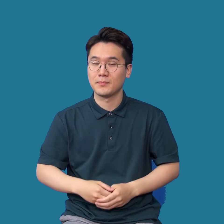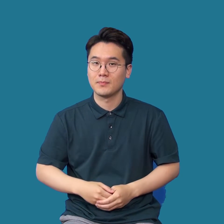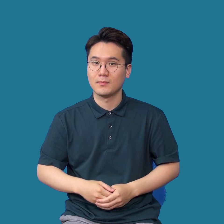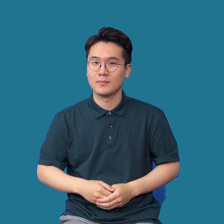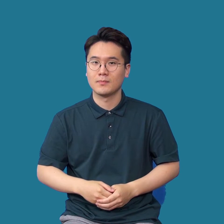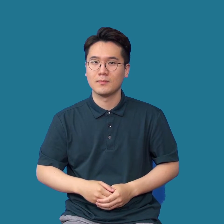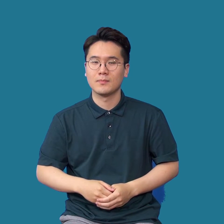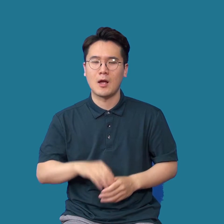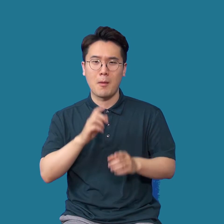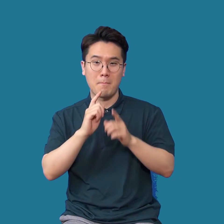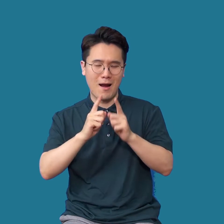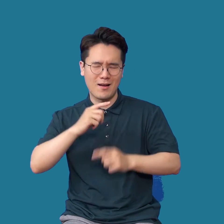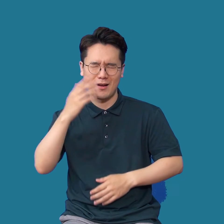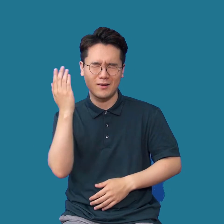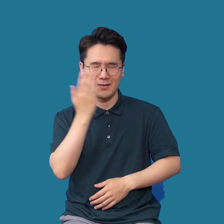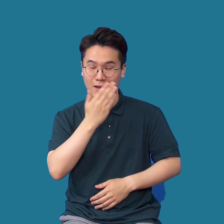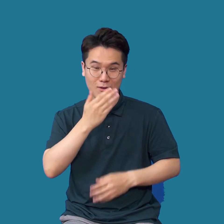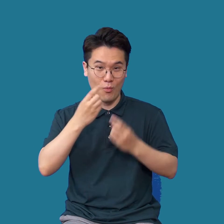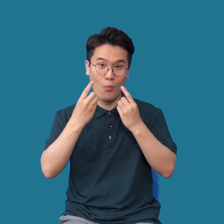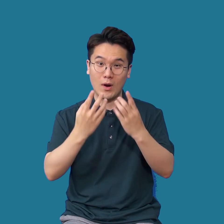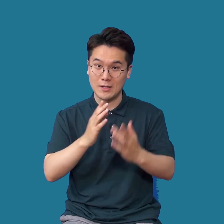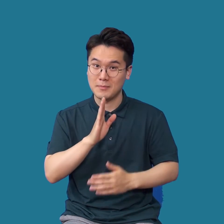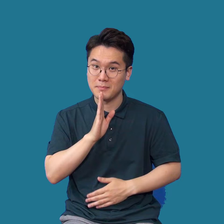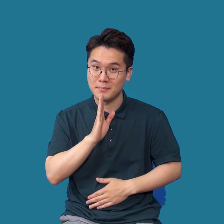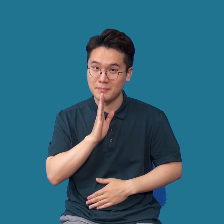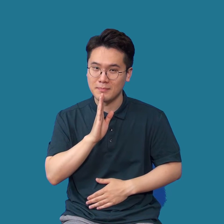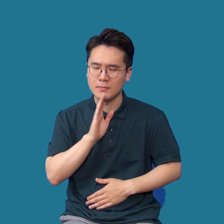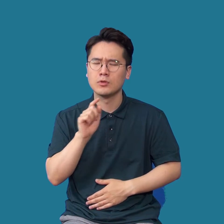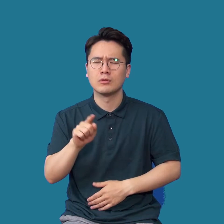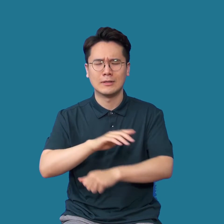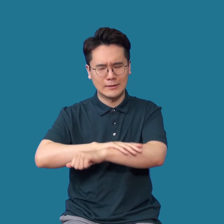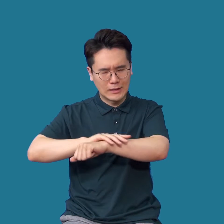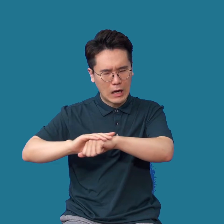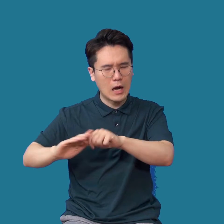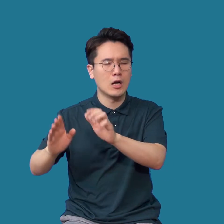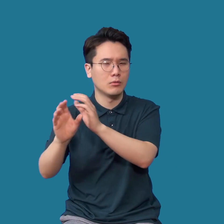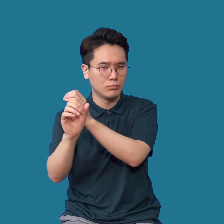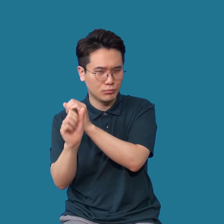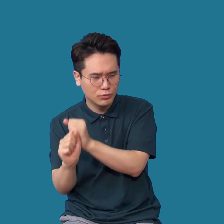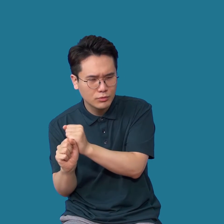않습니까? 그것을 확실하게 붙들어야죠.